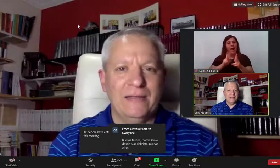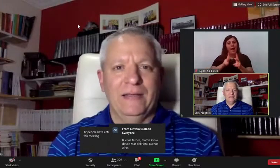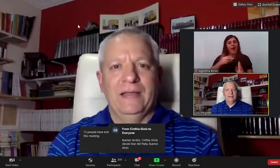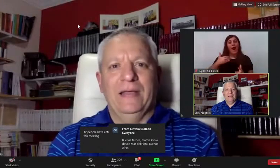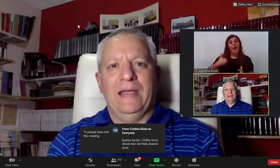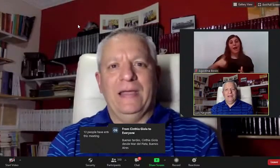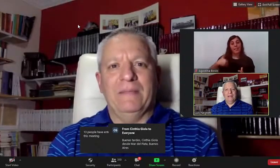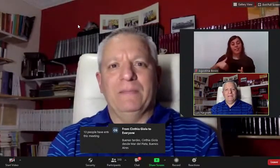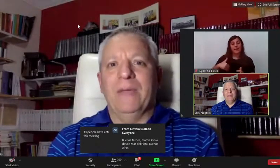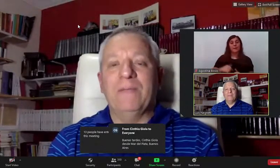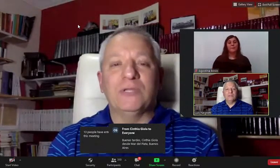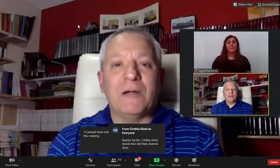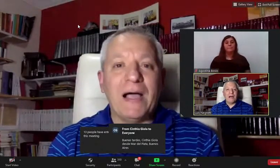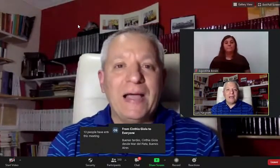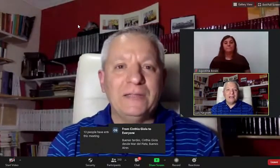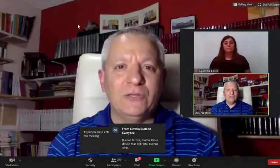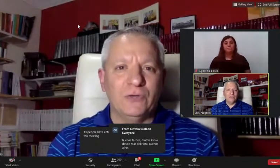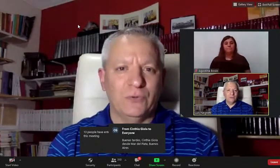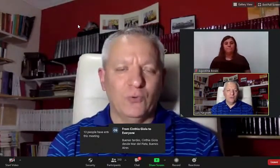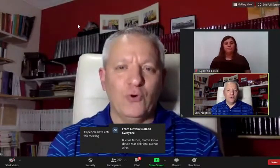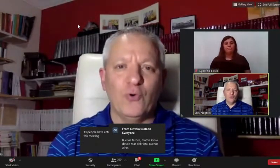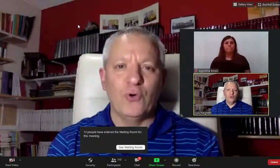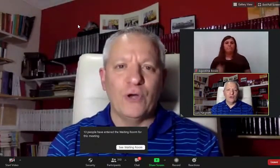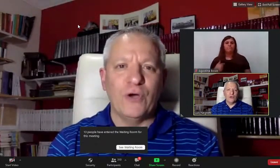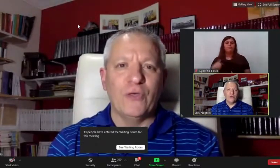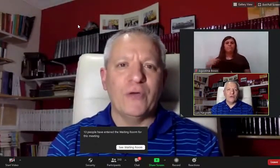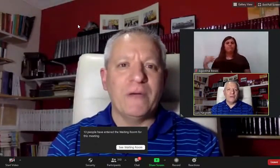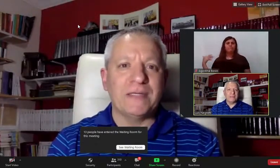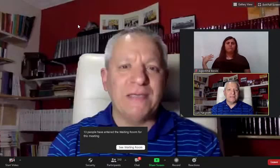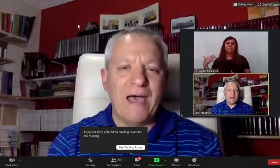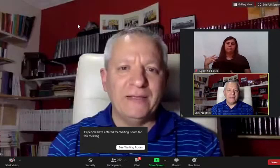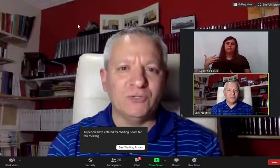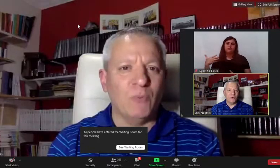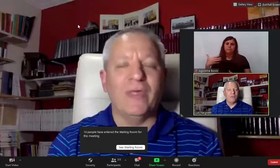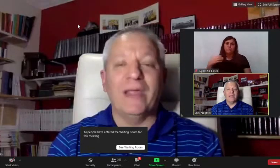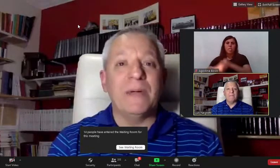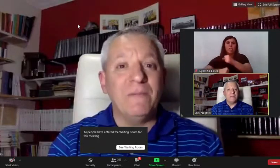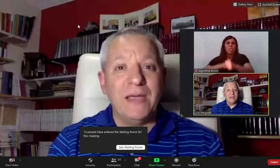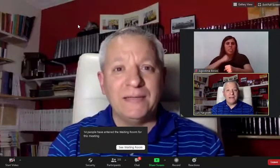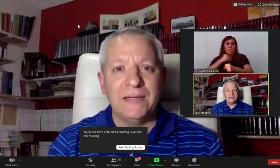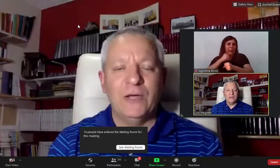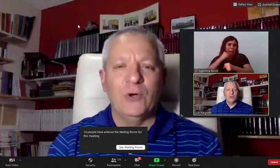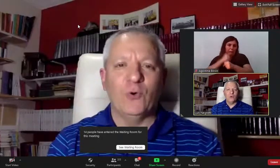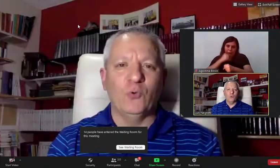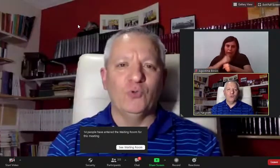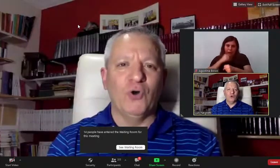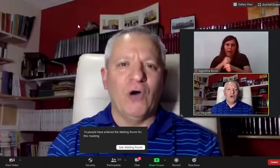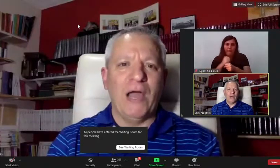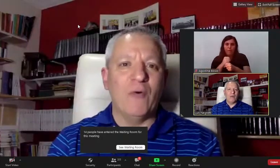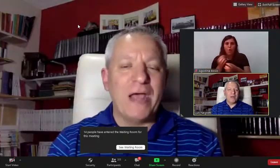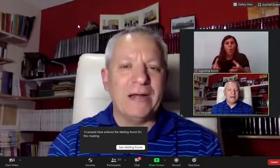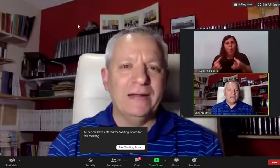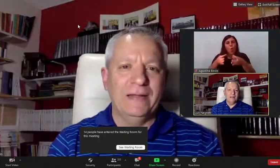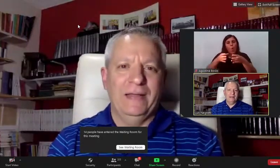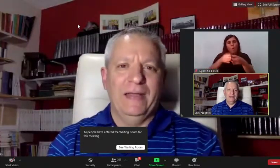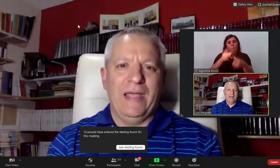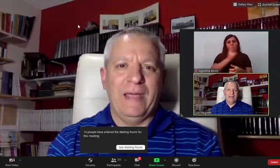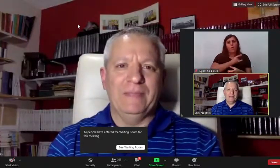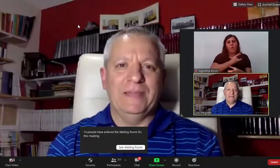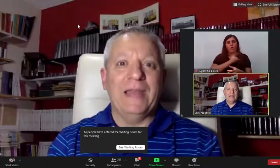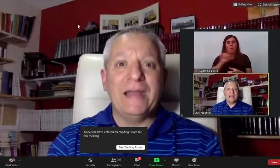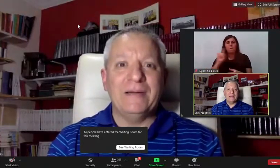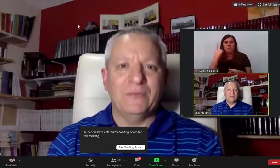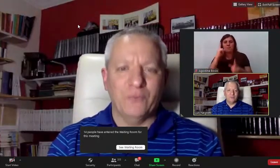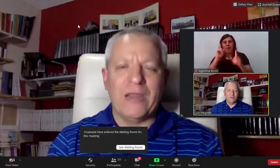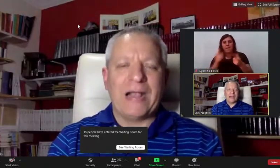argentina, venimos trabajando un núcleo de universidades, somos de las primeras, junto a la UNER,